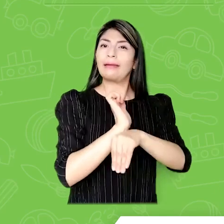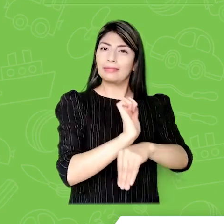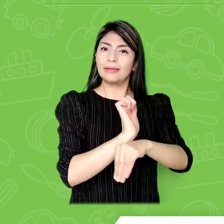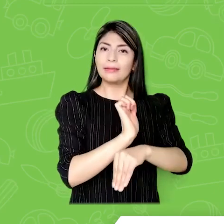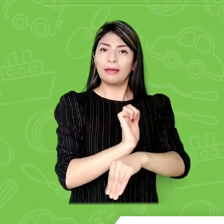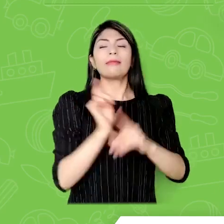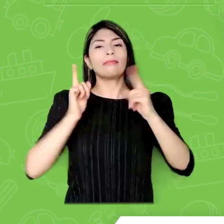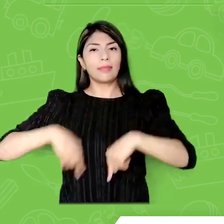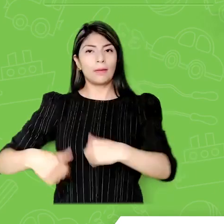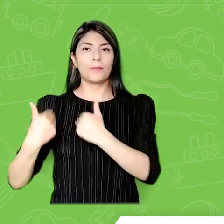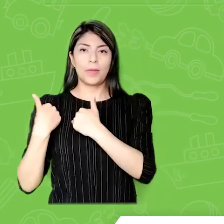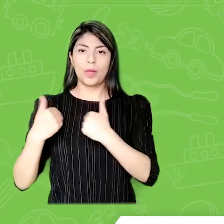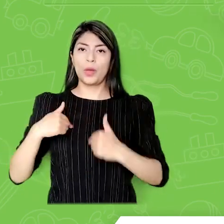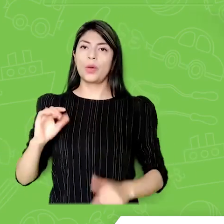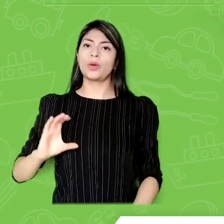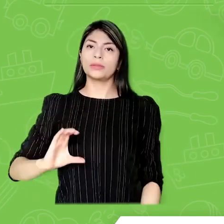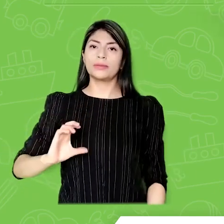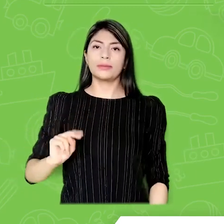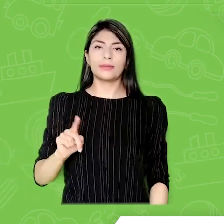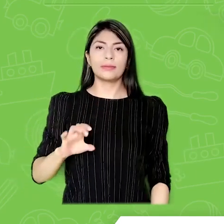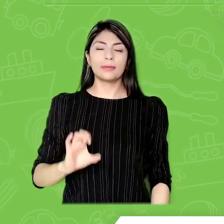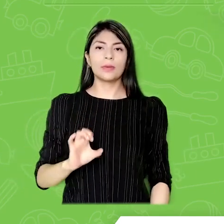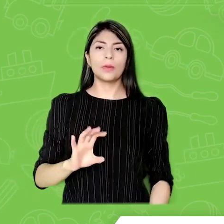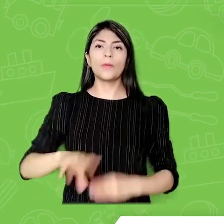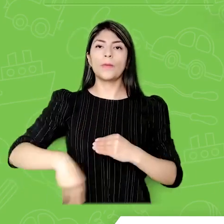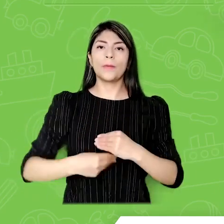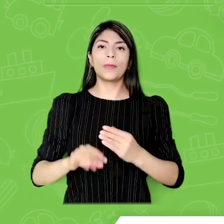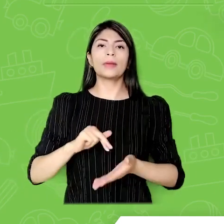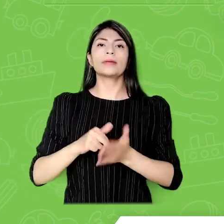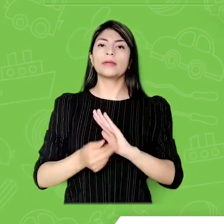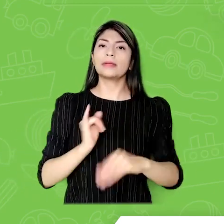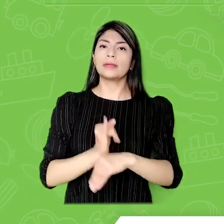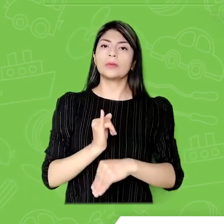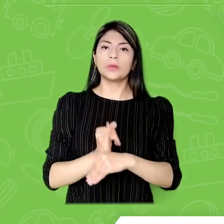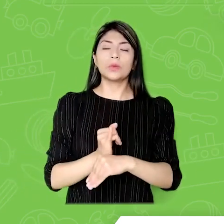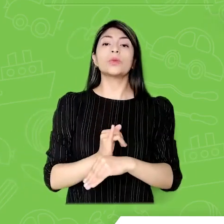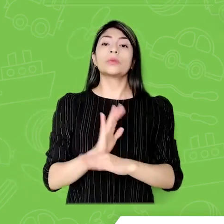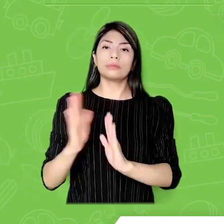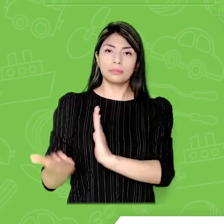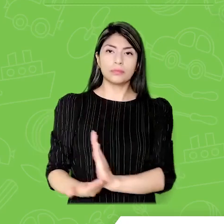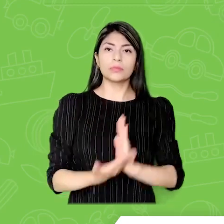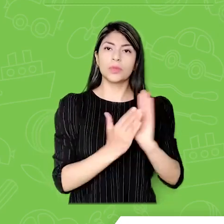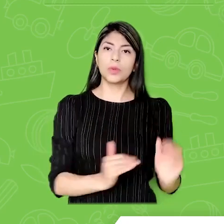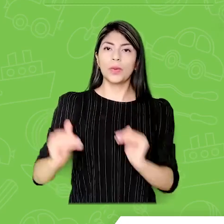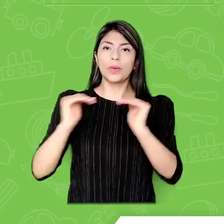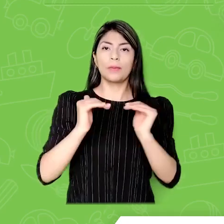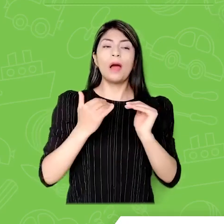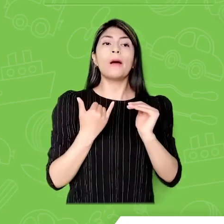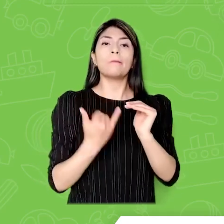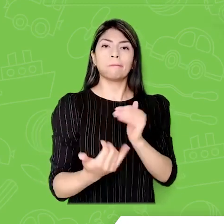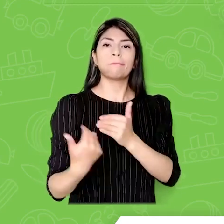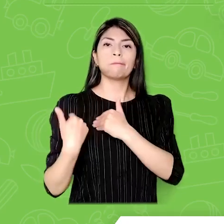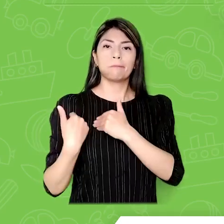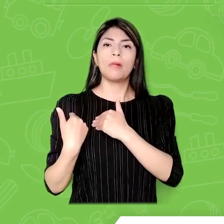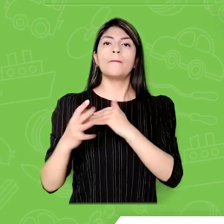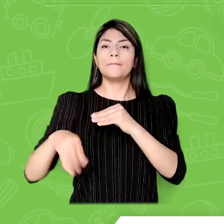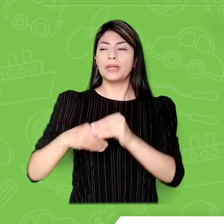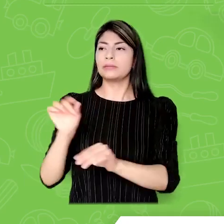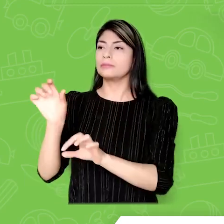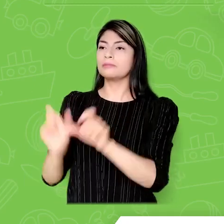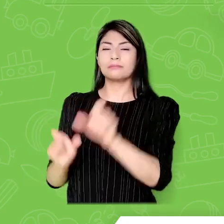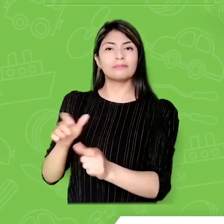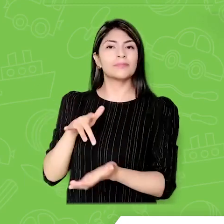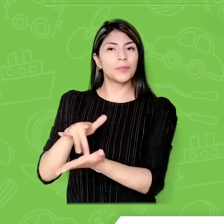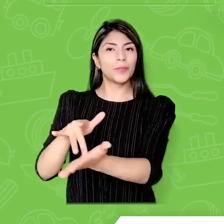la institución de educación superior que lo desarrolle y a los participantes inscritos. Artículo 2.